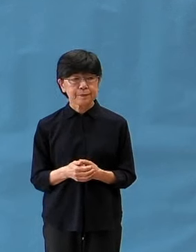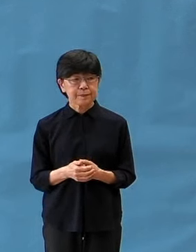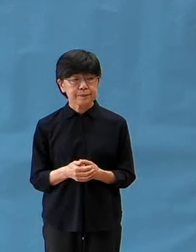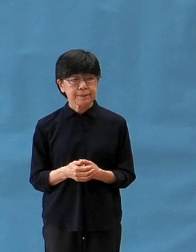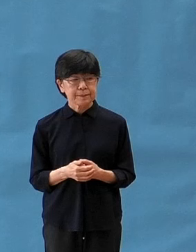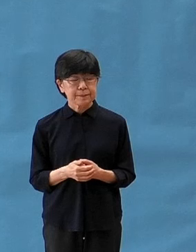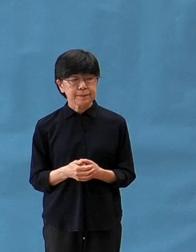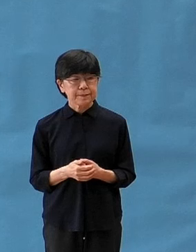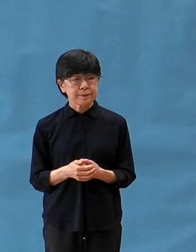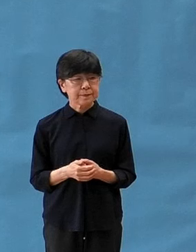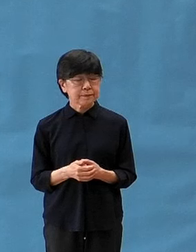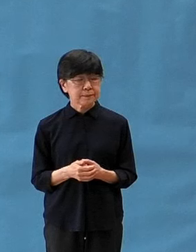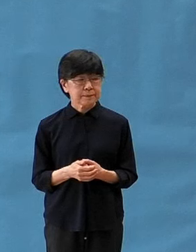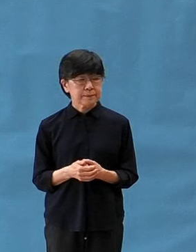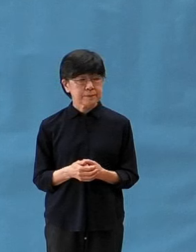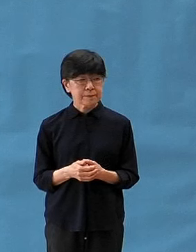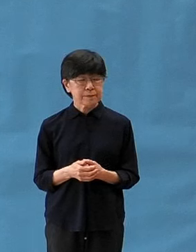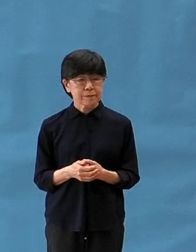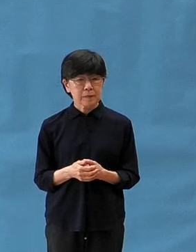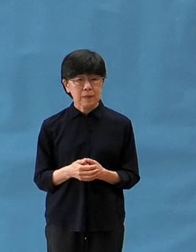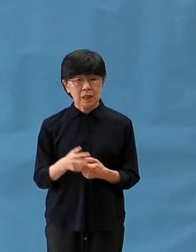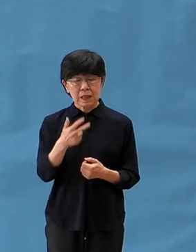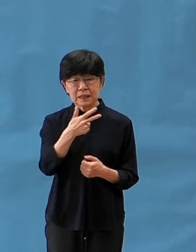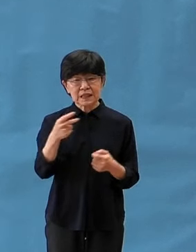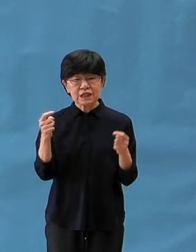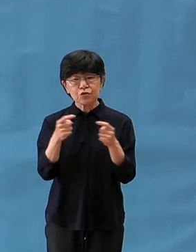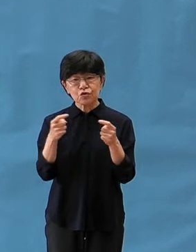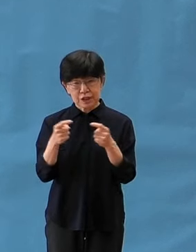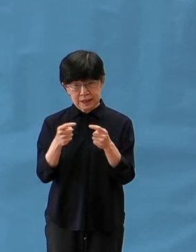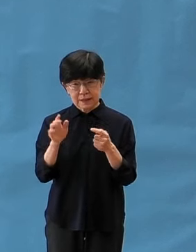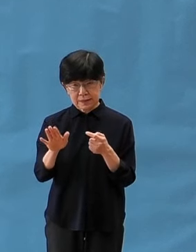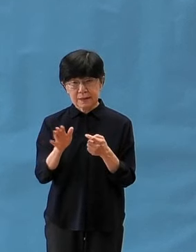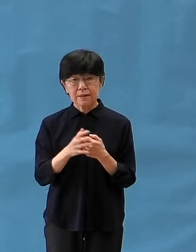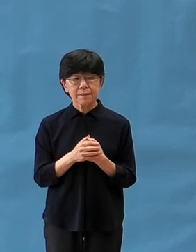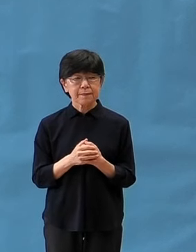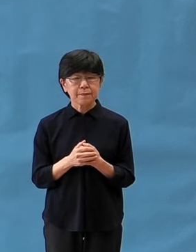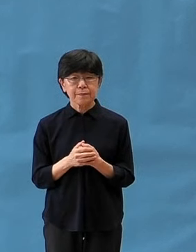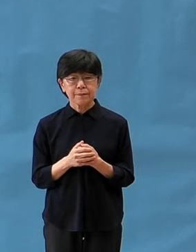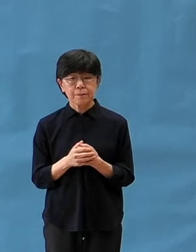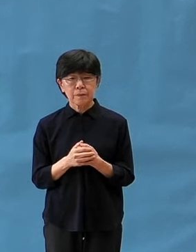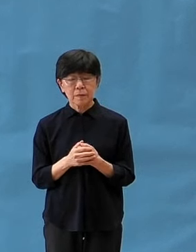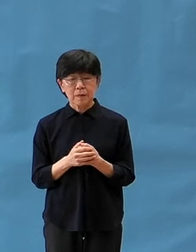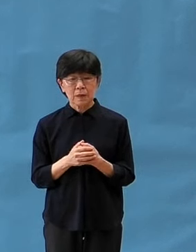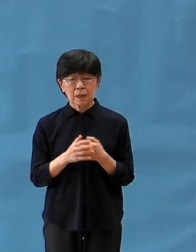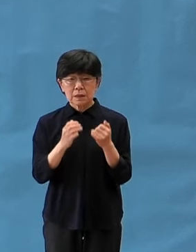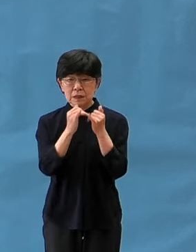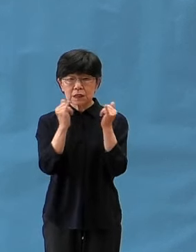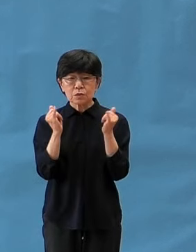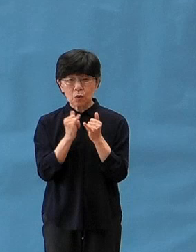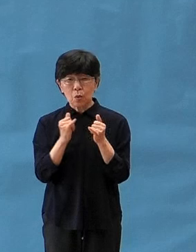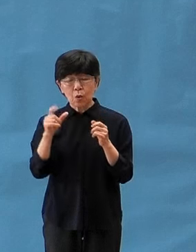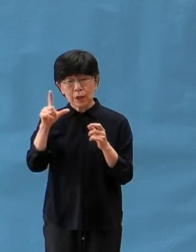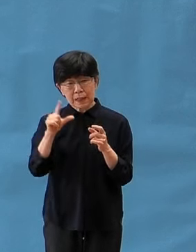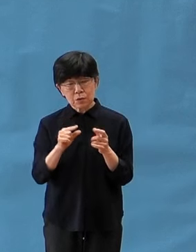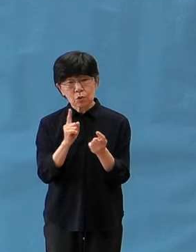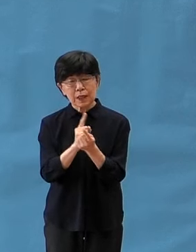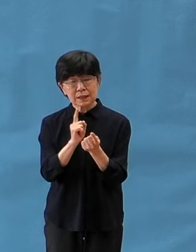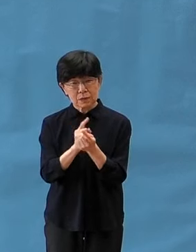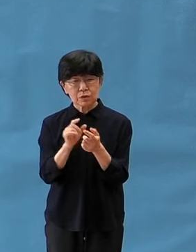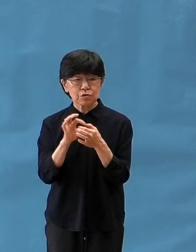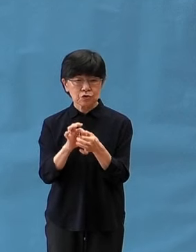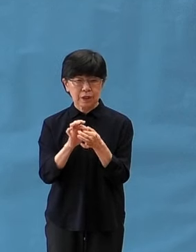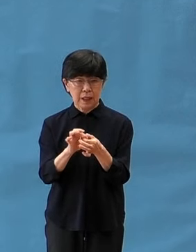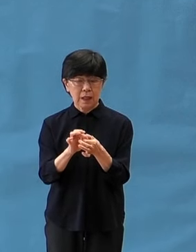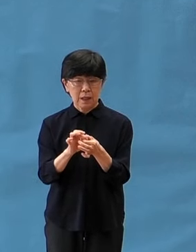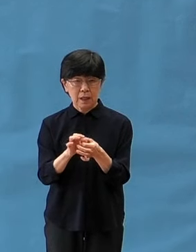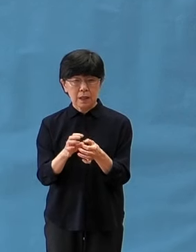はい、どうぞ。 時事通信の勝又です。よろしくお願いします。と、人口減少対策に関してお聞きします。先週